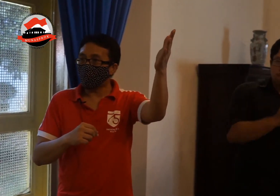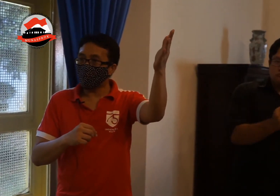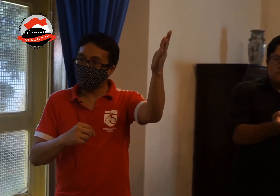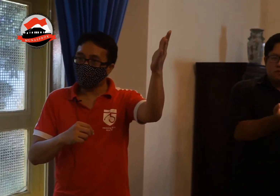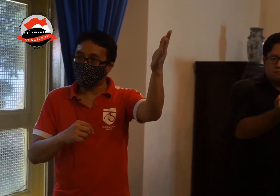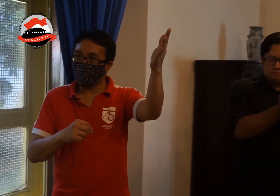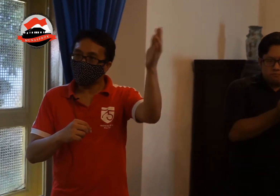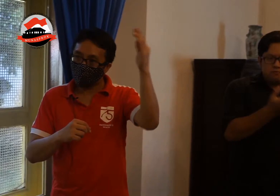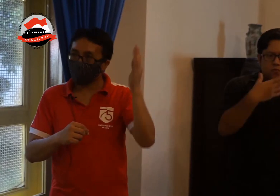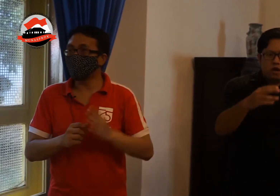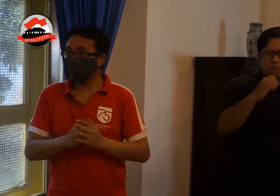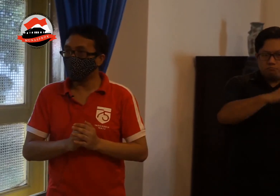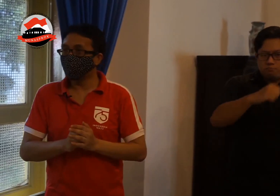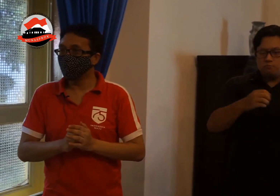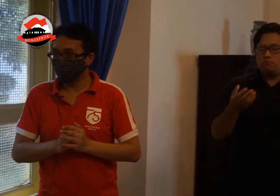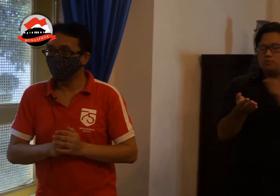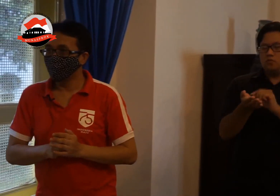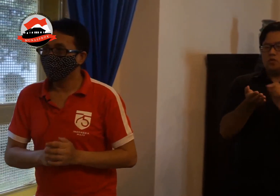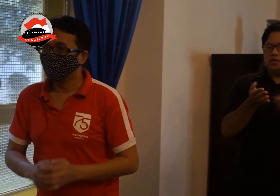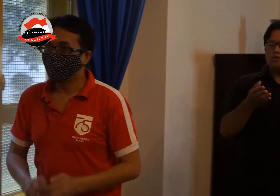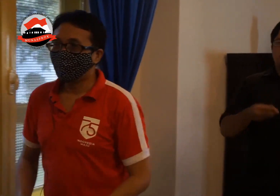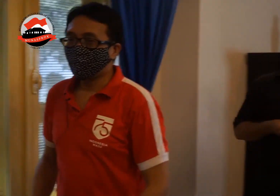ke ruang selanjutnya. Kita ke sana yuk.